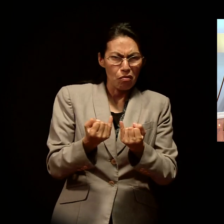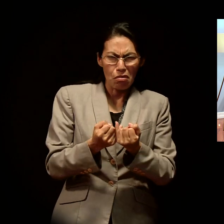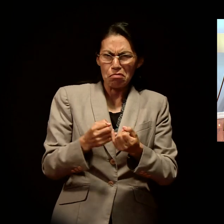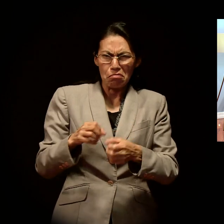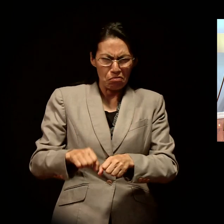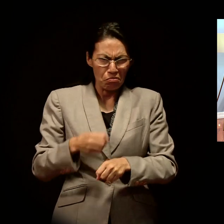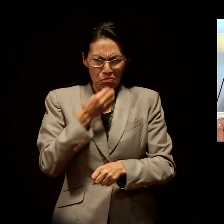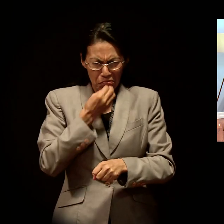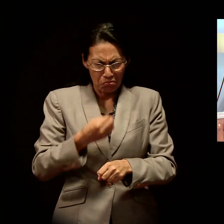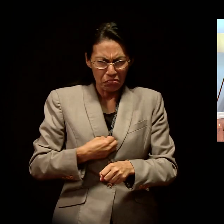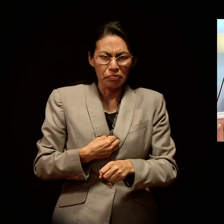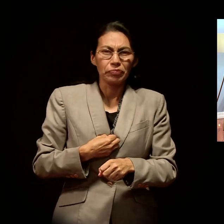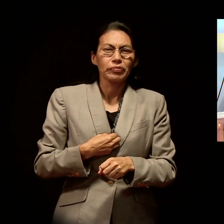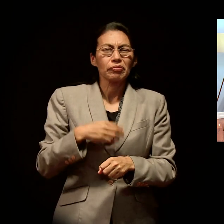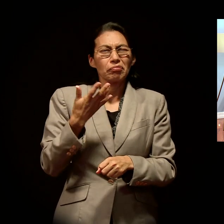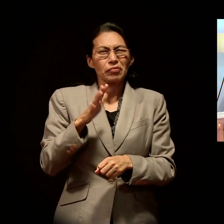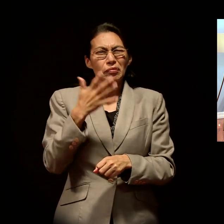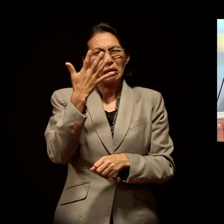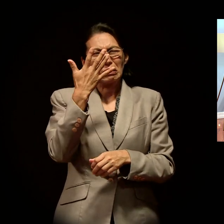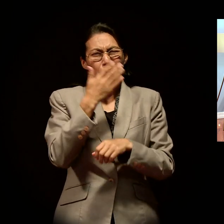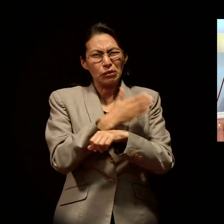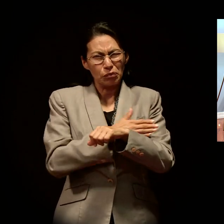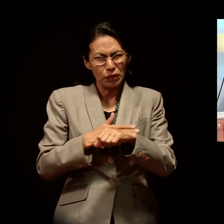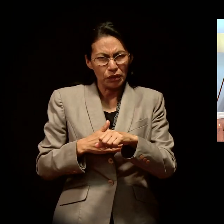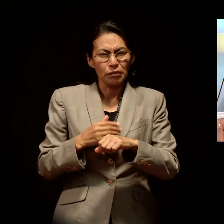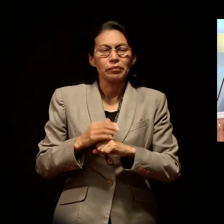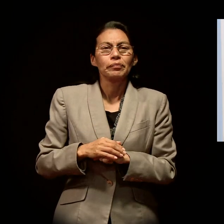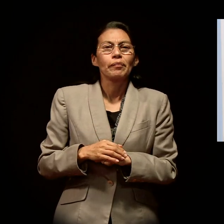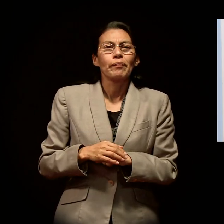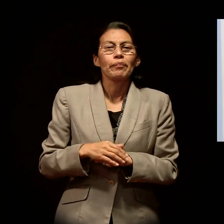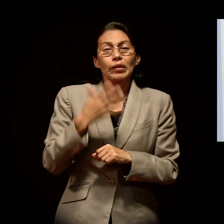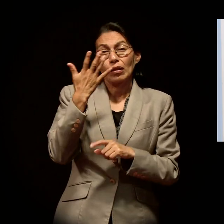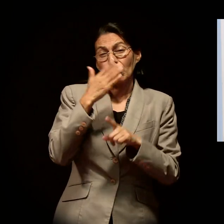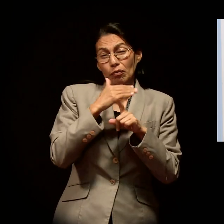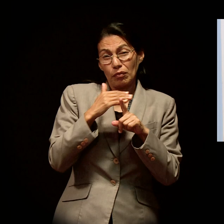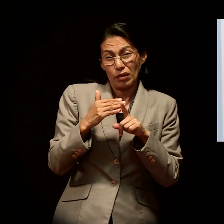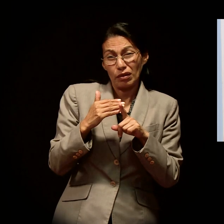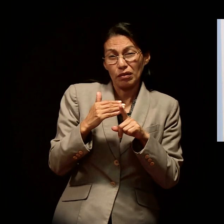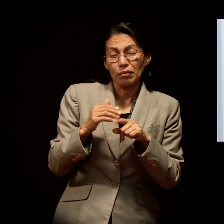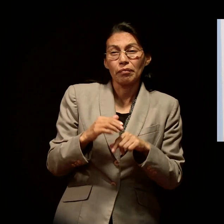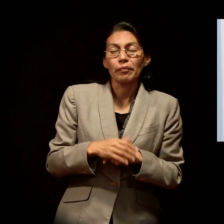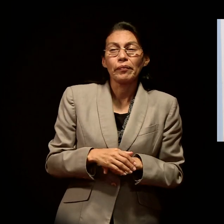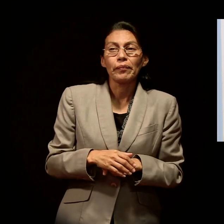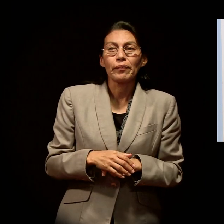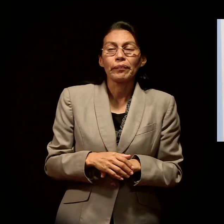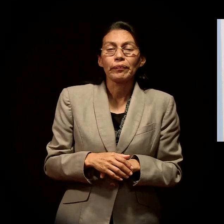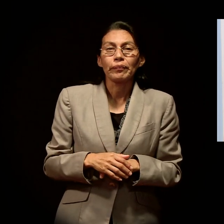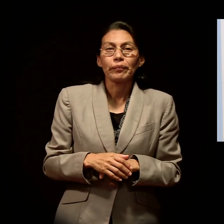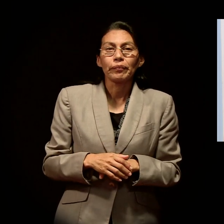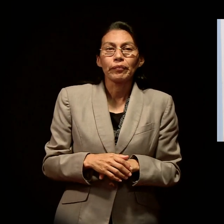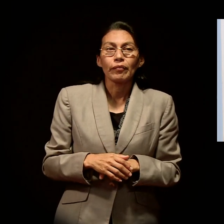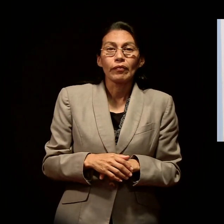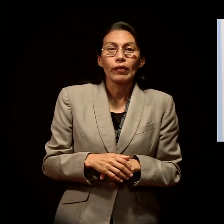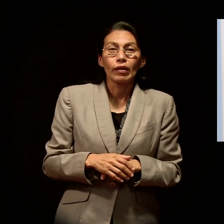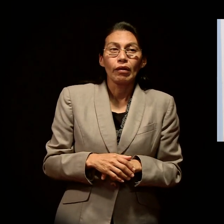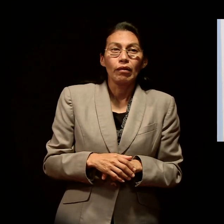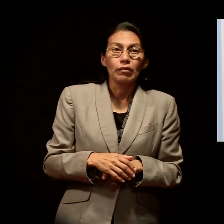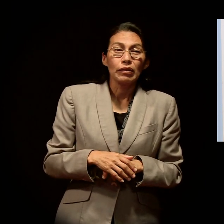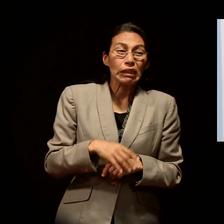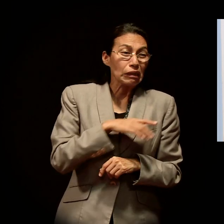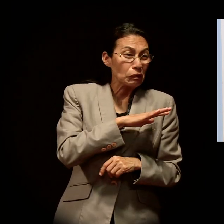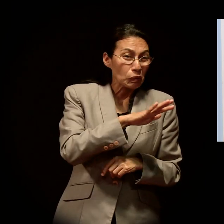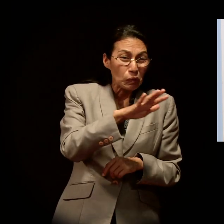eran alrededor de las 5:30 de la tarde pastor Y a esa hora era un lugar